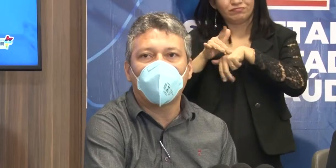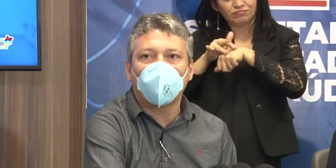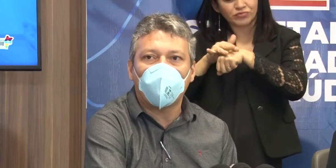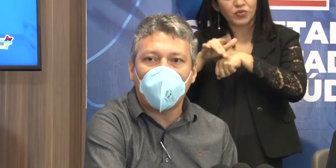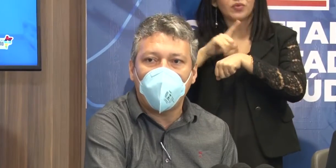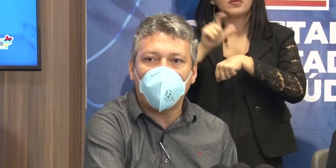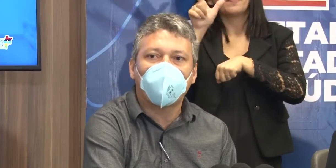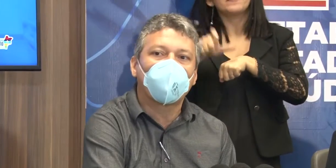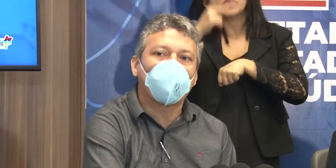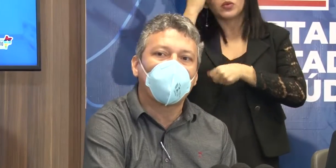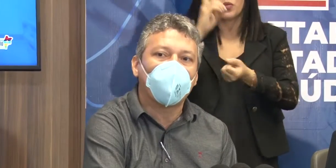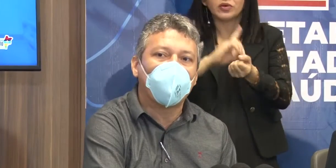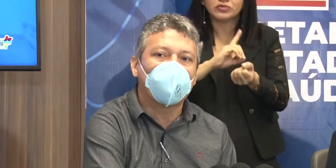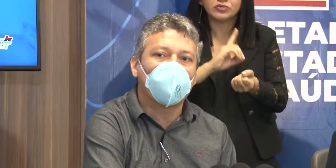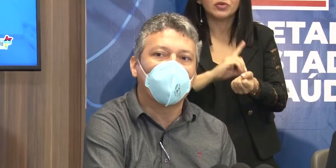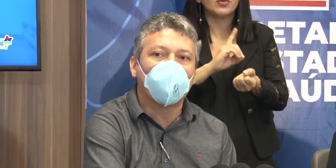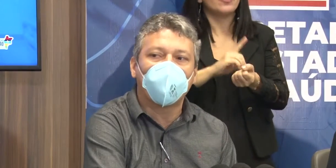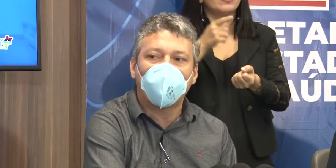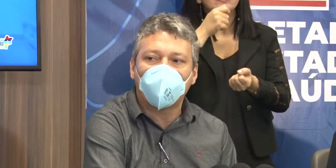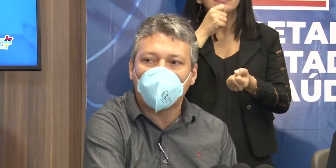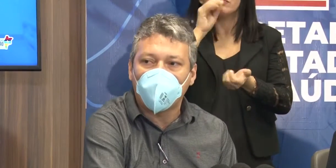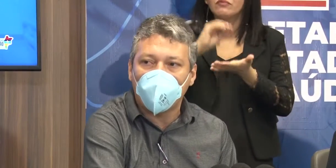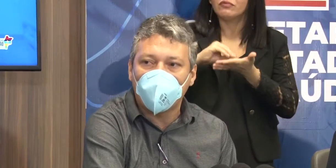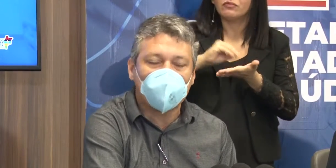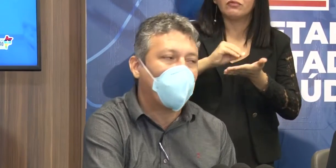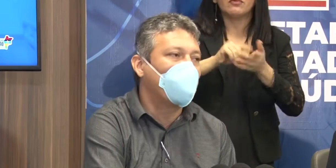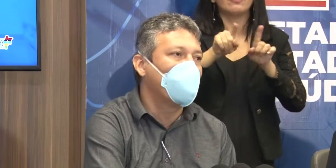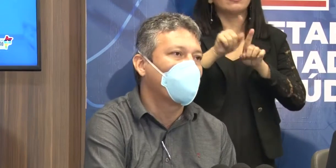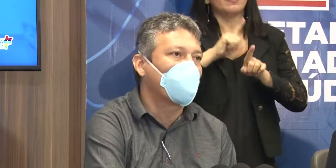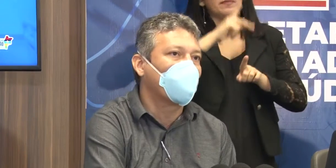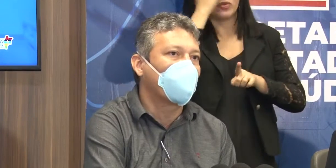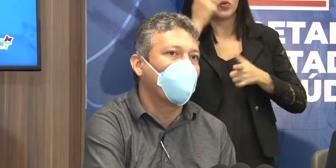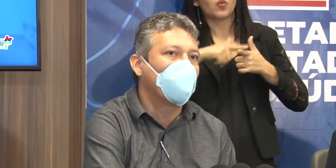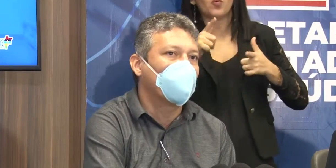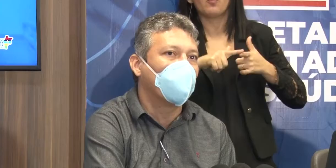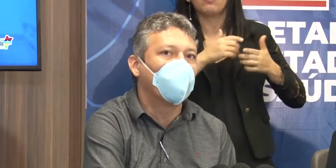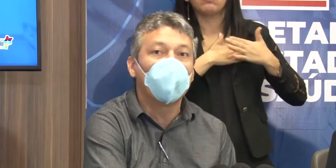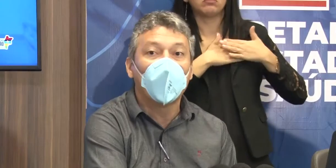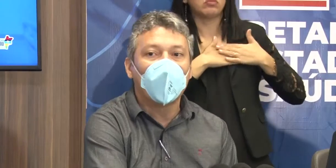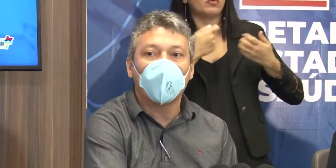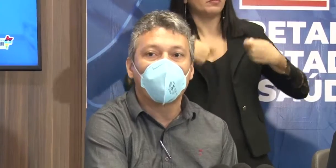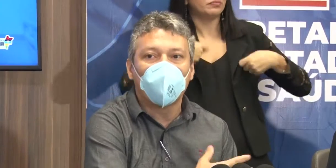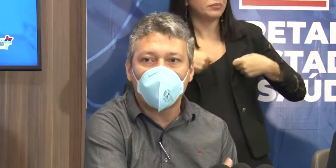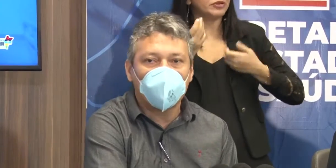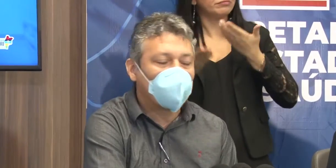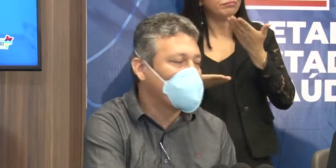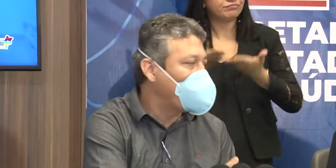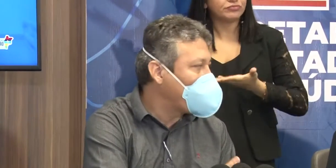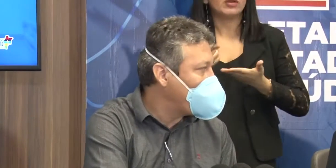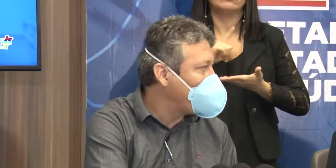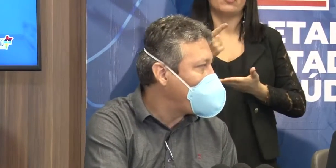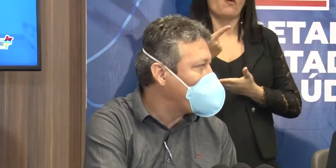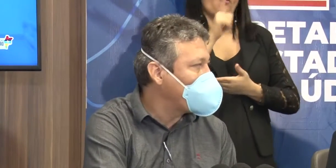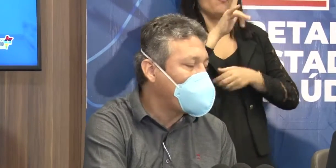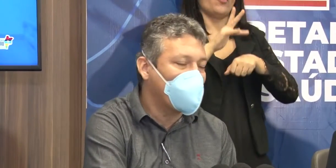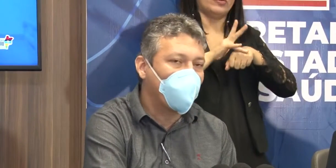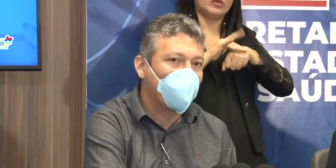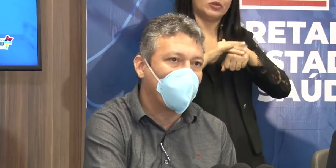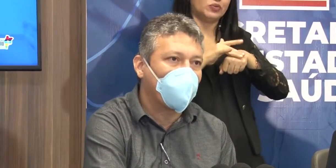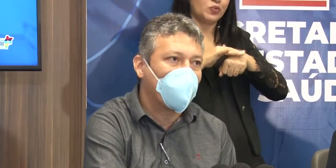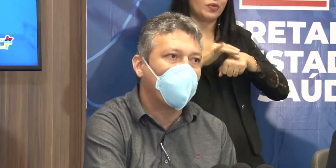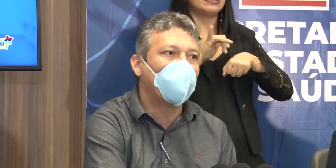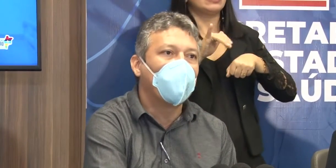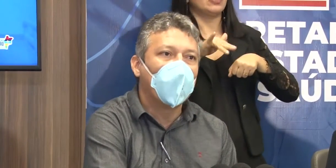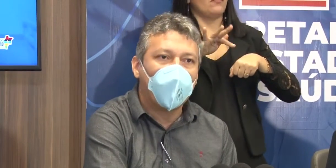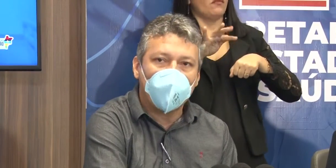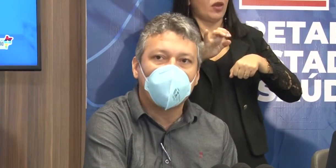Temos pessoas que são diabéticas, que estão descompensando, temos pessoas com problemas cardíacos que estão descompensando, temos outras doenças infecciosas parasitárias, né,